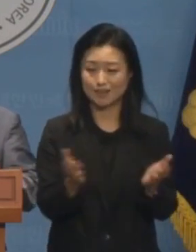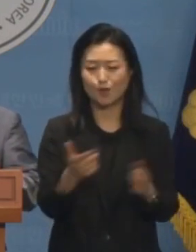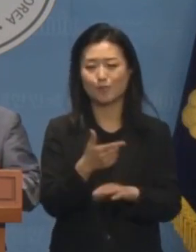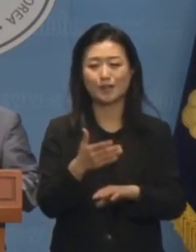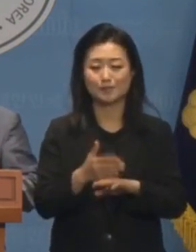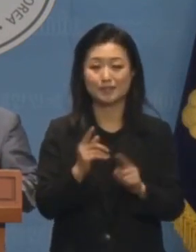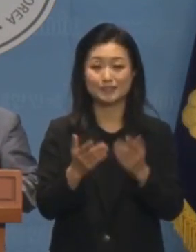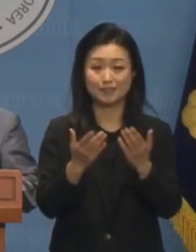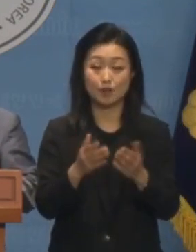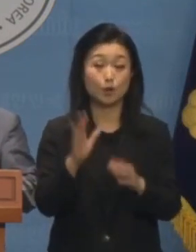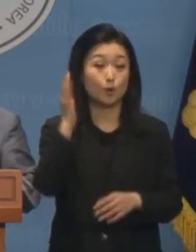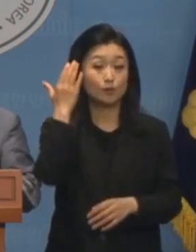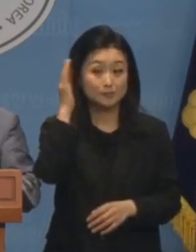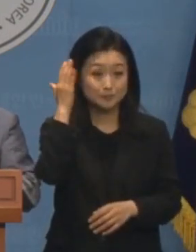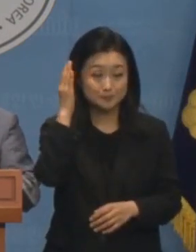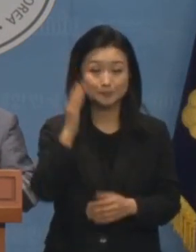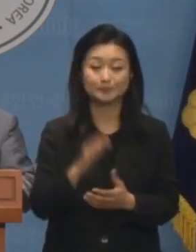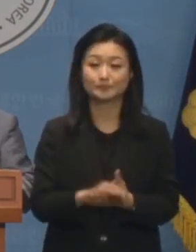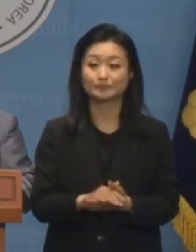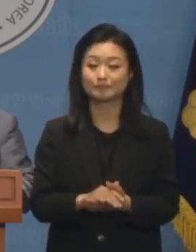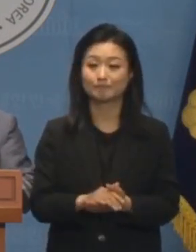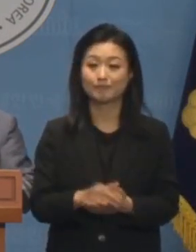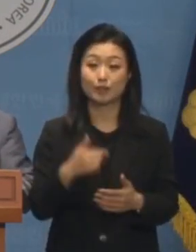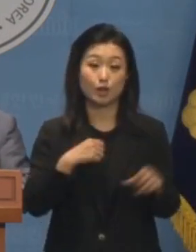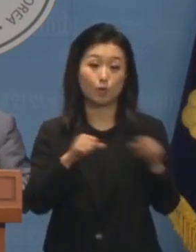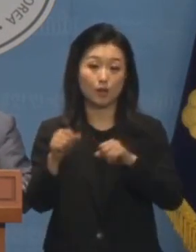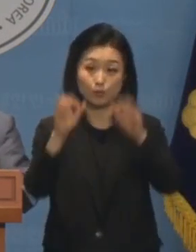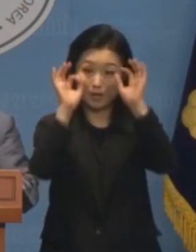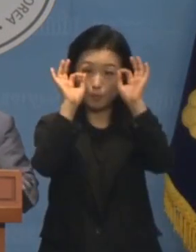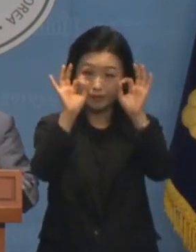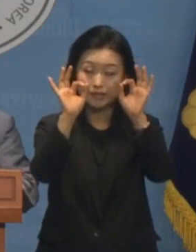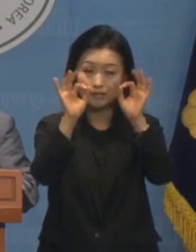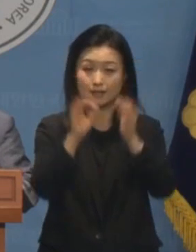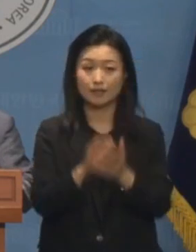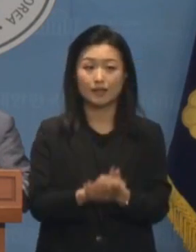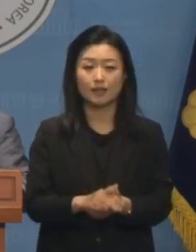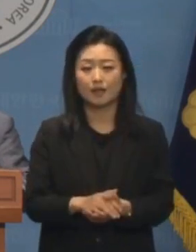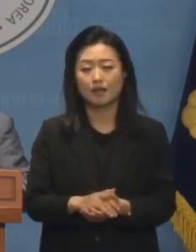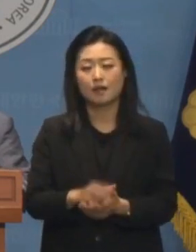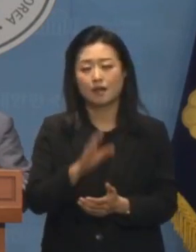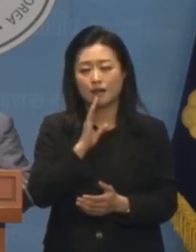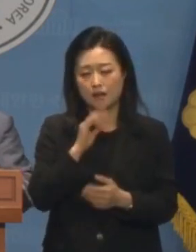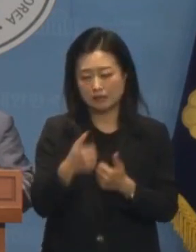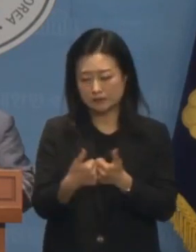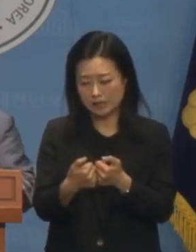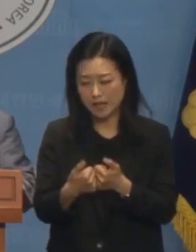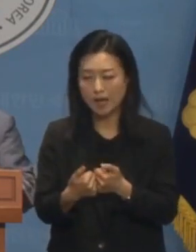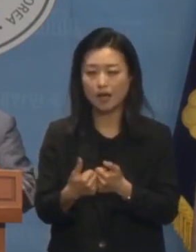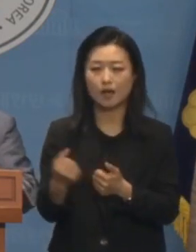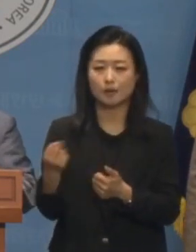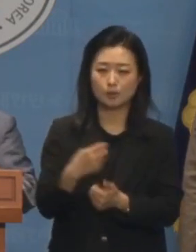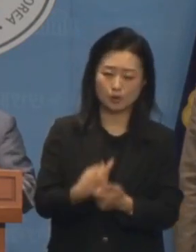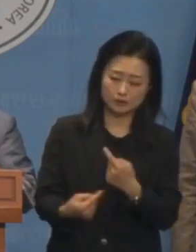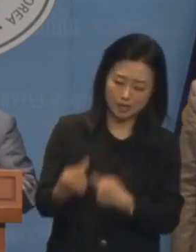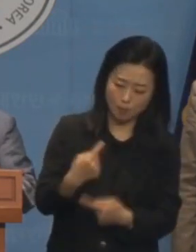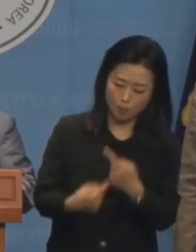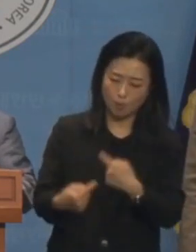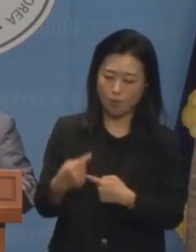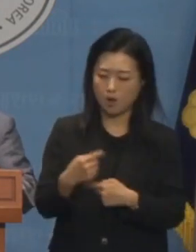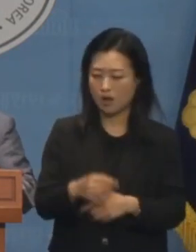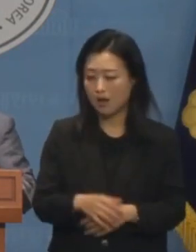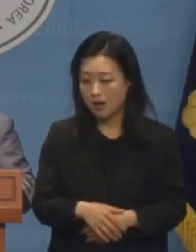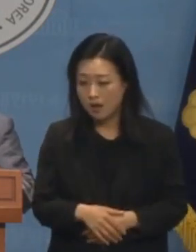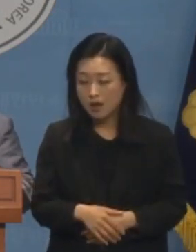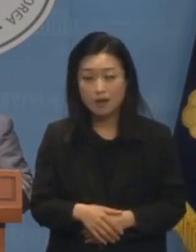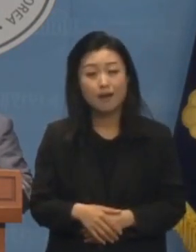감사합니다. 요즘에 저희들이 활동을 하다 보면 수없이 많은 상담과 제보가 들어오는데 정말